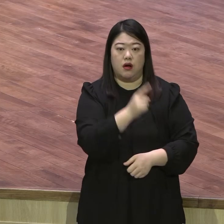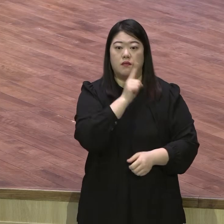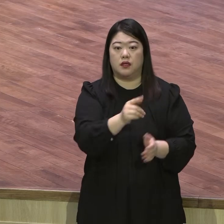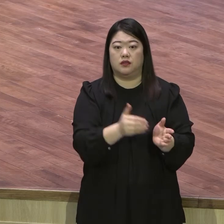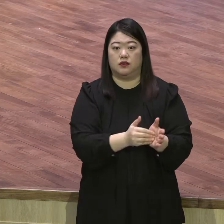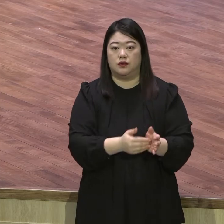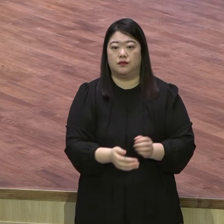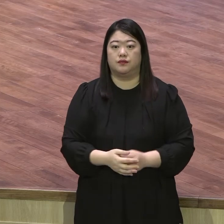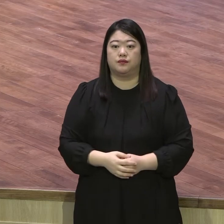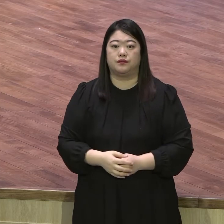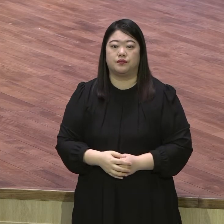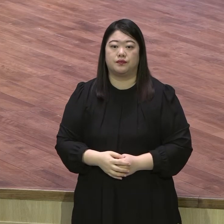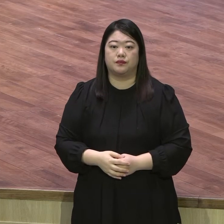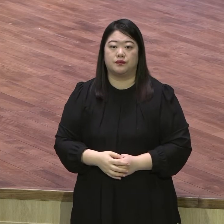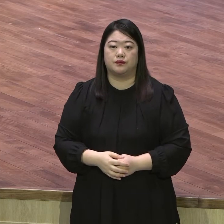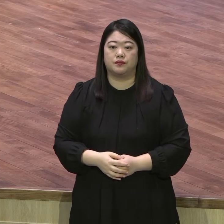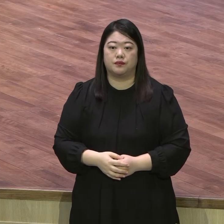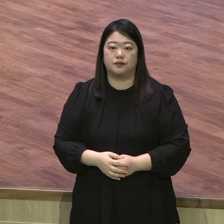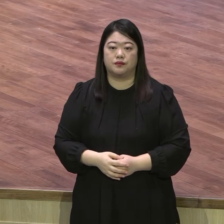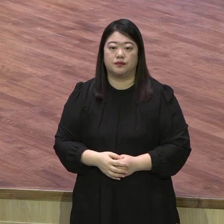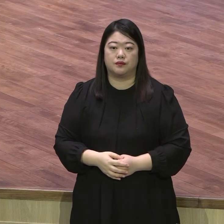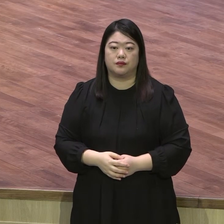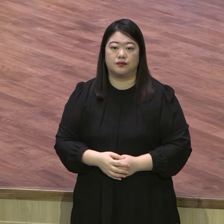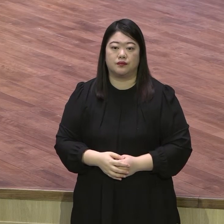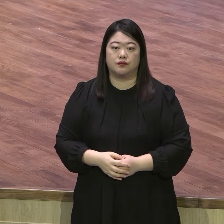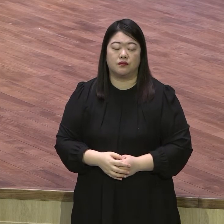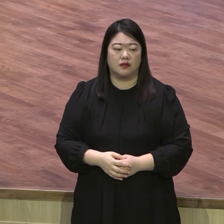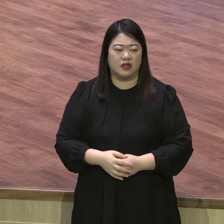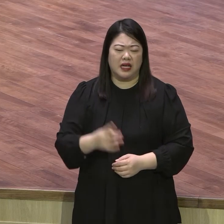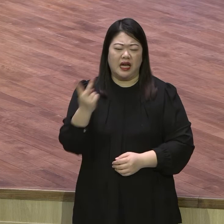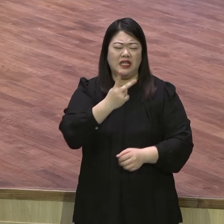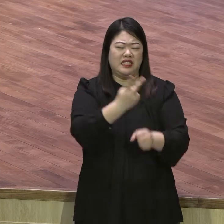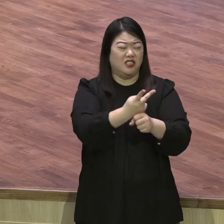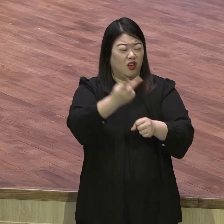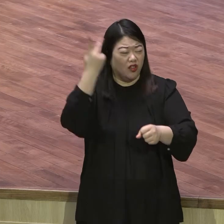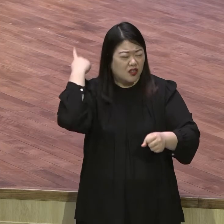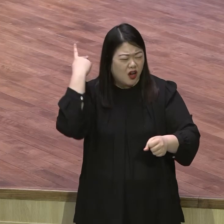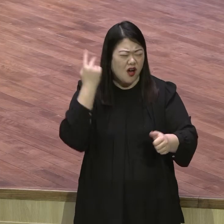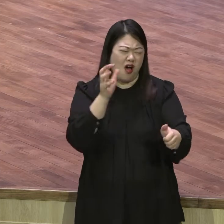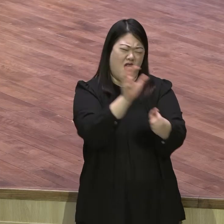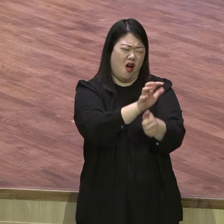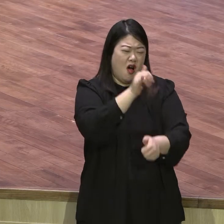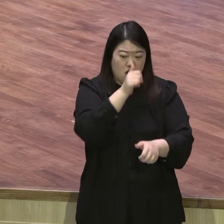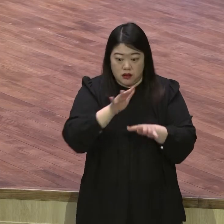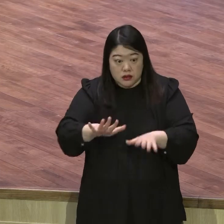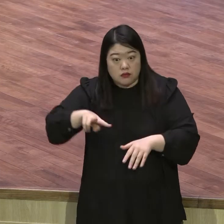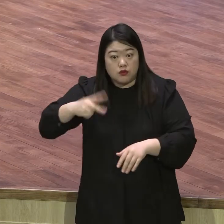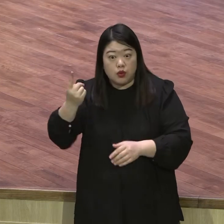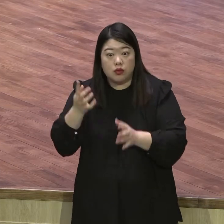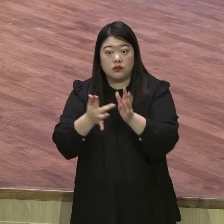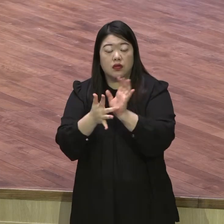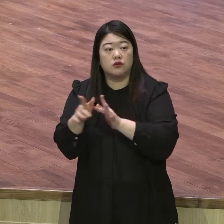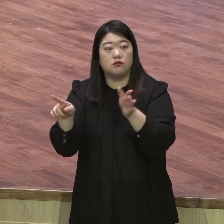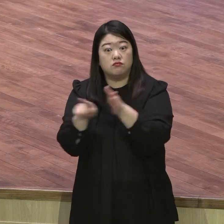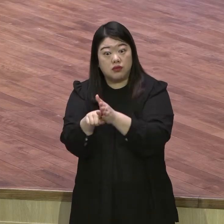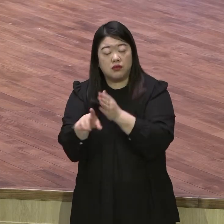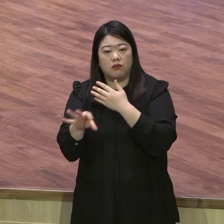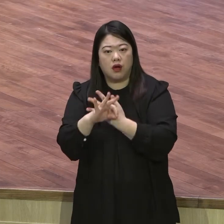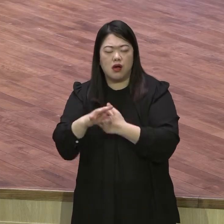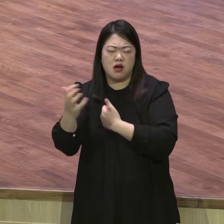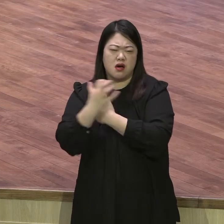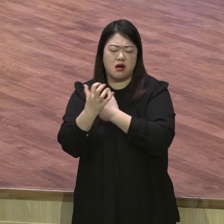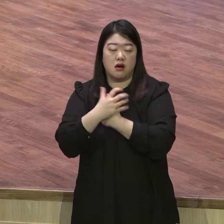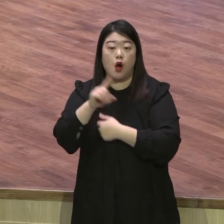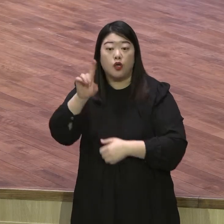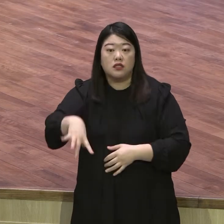예수 믿으면 박해 받게 돼 있다. 뭐 2000년 전에는 말할 것도 없고 지금 또 이 공산주의